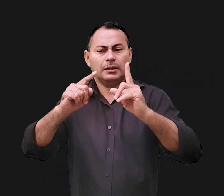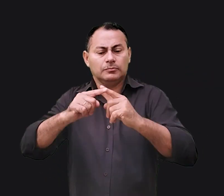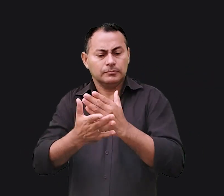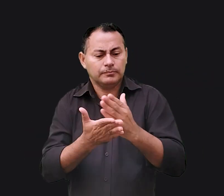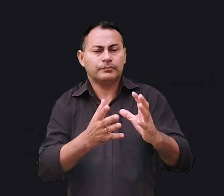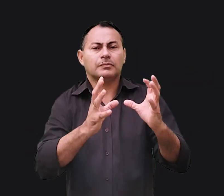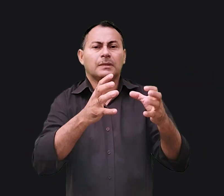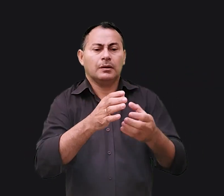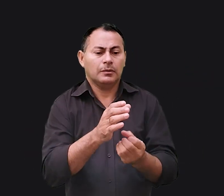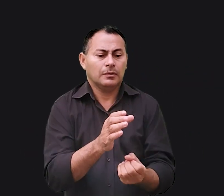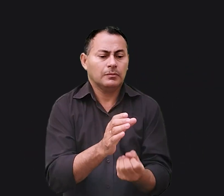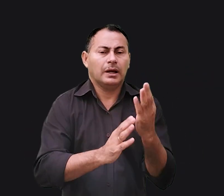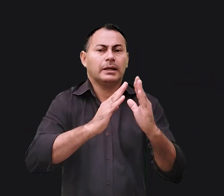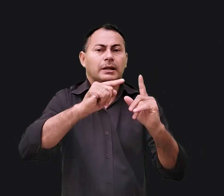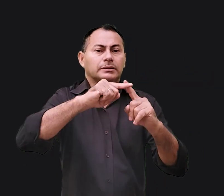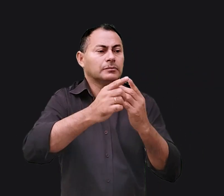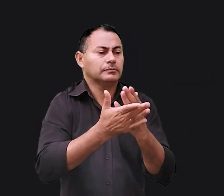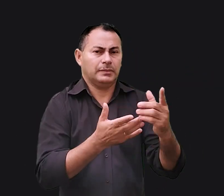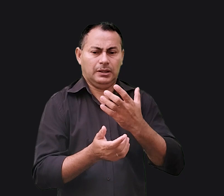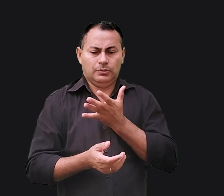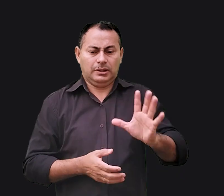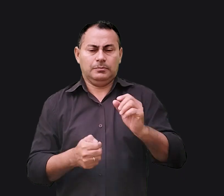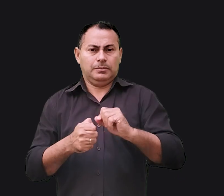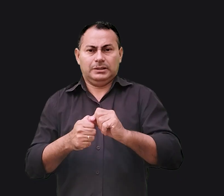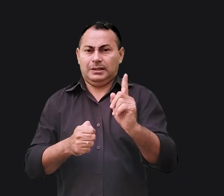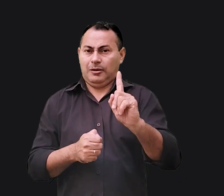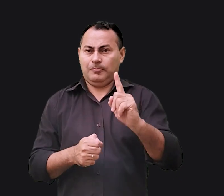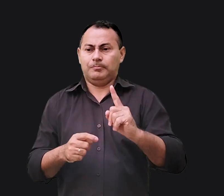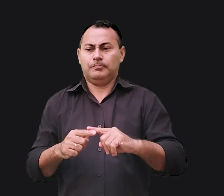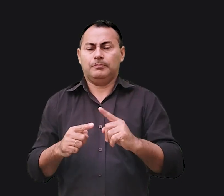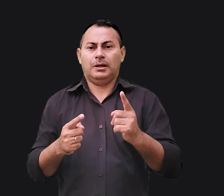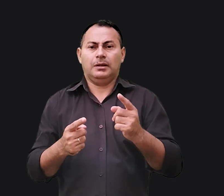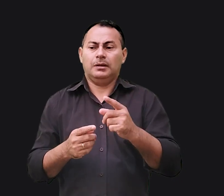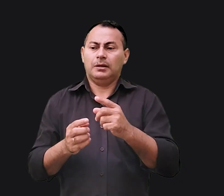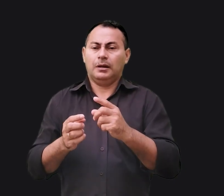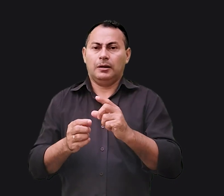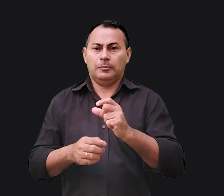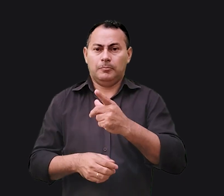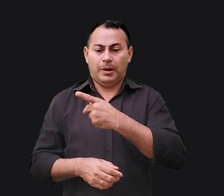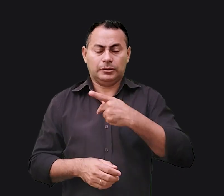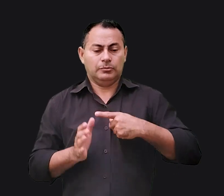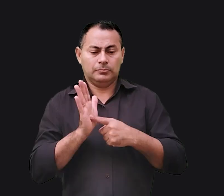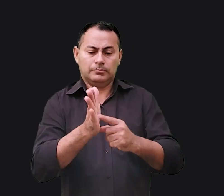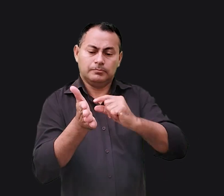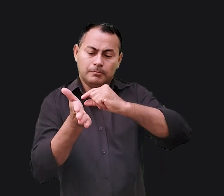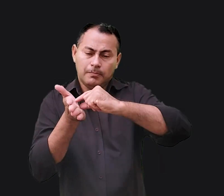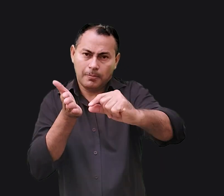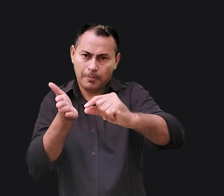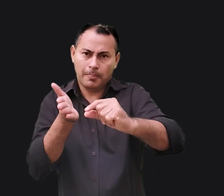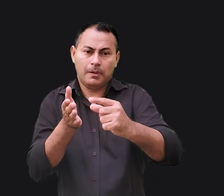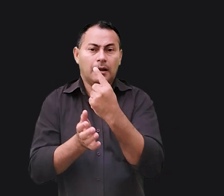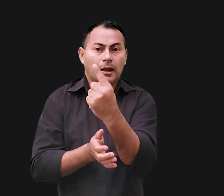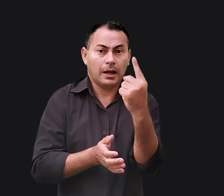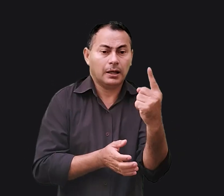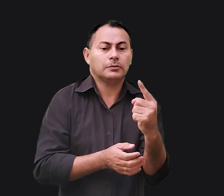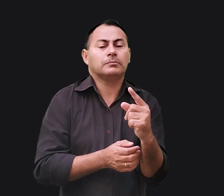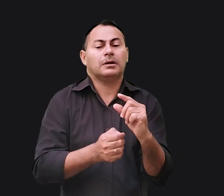uma congregação lá. Eu não queria fazer aquilo. Aí ele me mostrou este versículo. Cada um examine